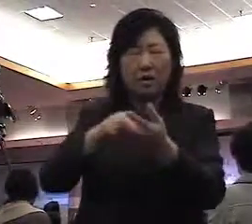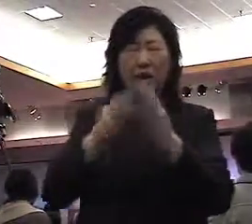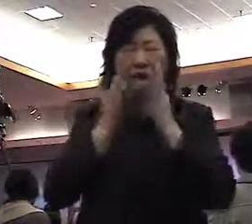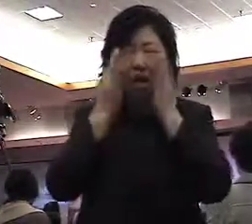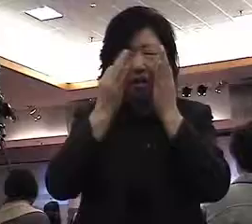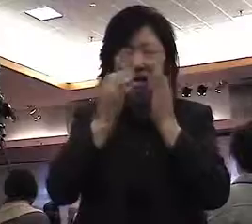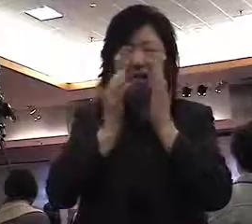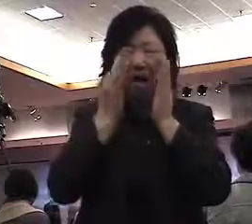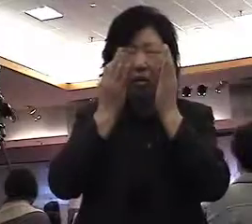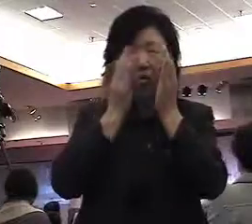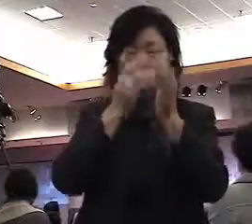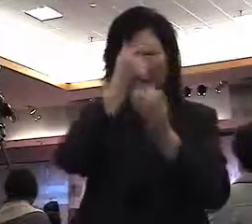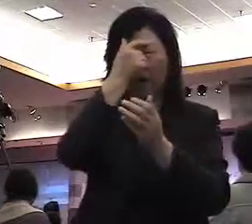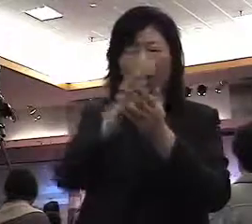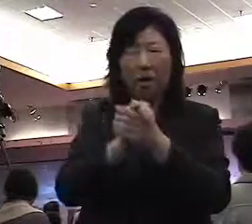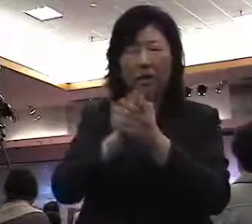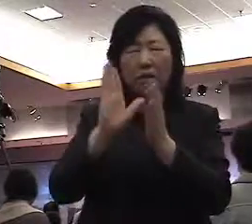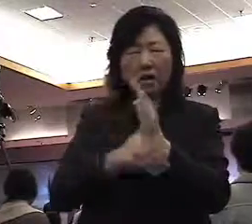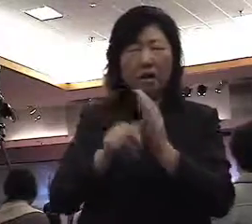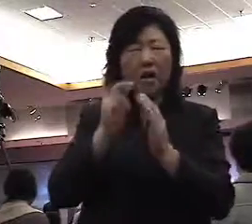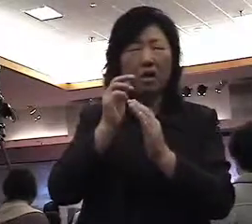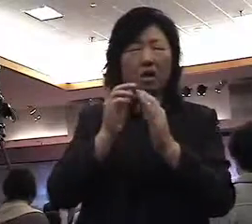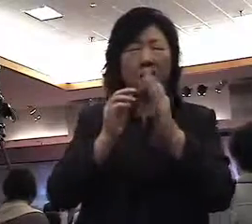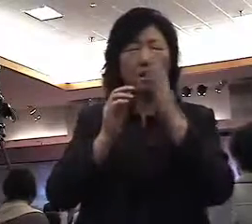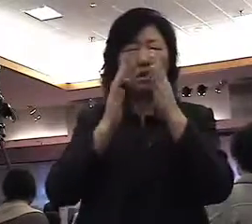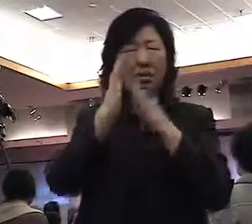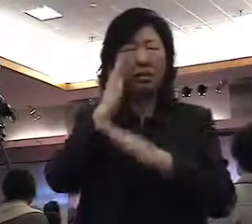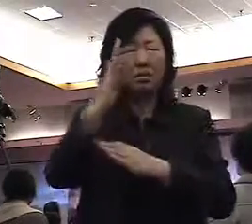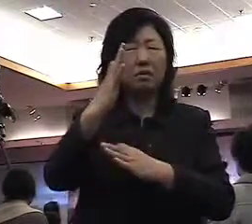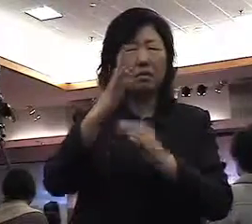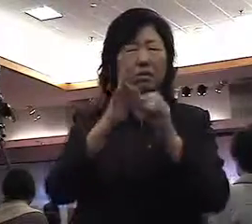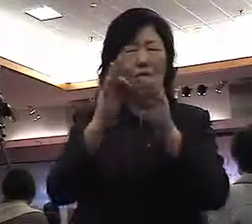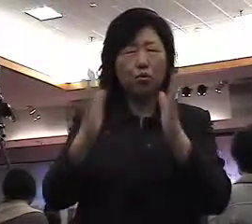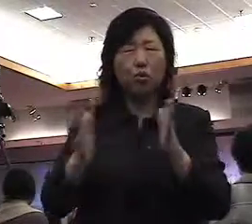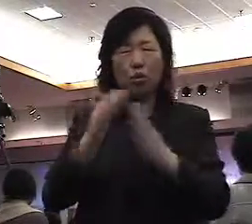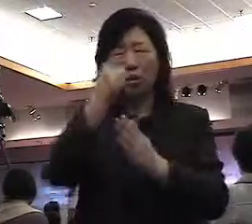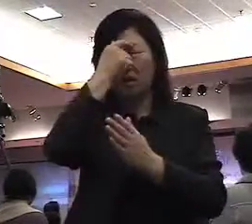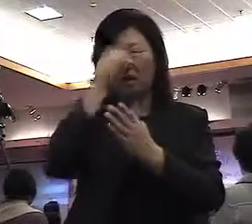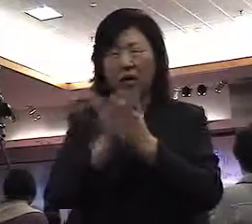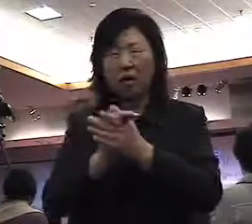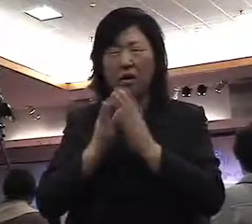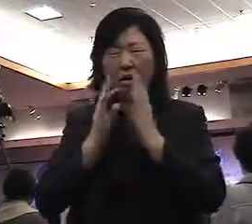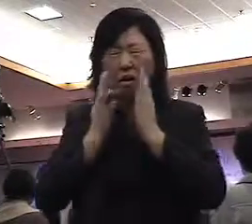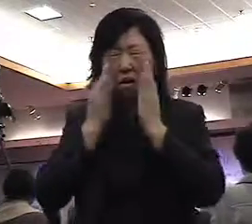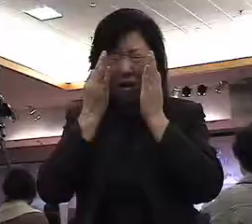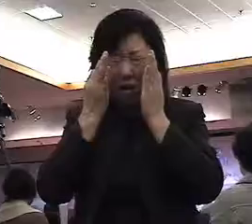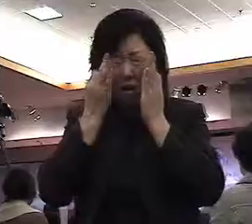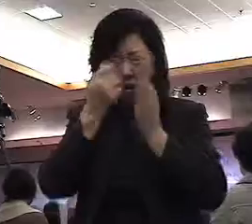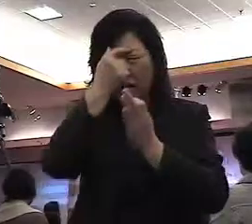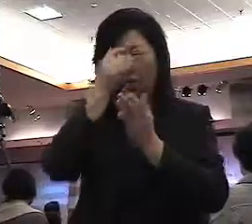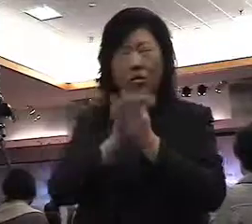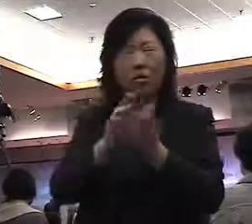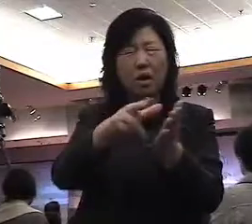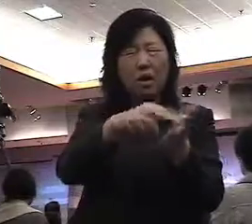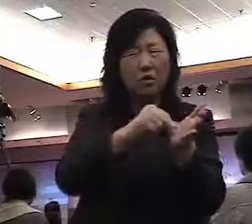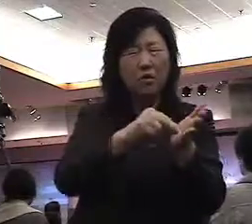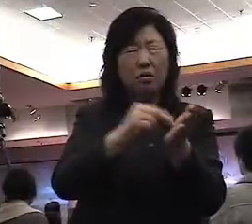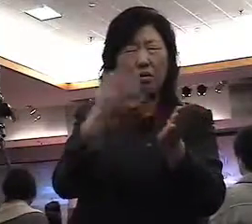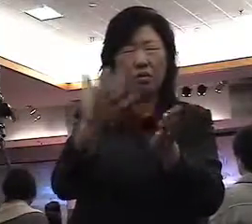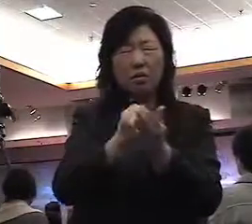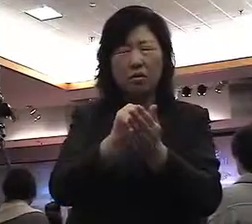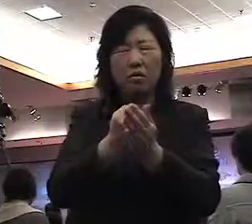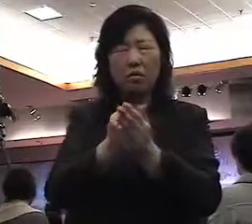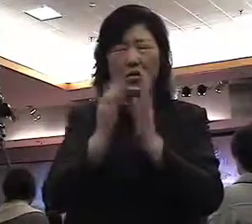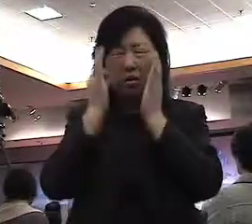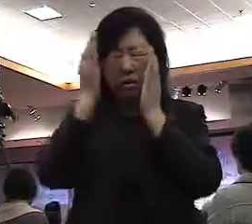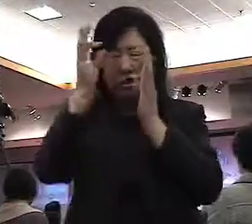간절히 간구하고 기도할 때 다음 2주 동안 우리의 간절한 기도 제목을 갖고 하나님 앞에 나옵니다. 하나님을 간절히 찾는